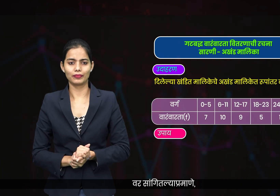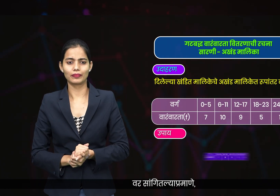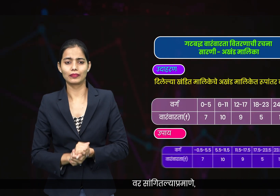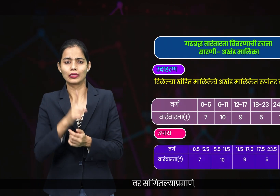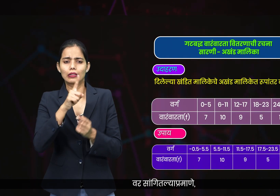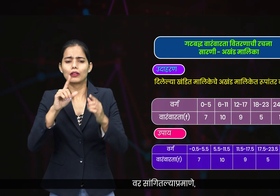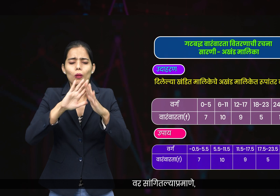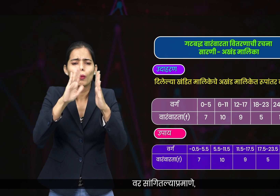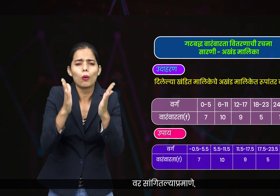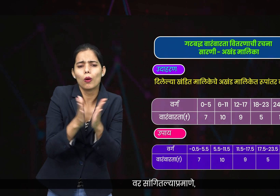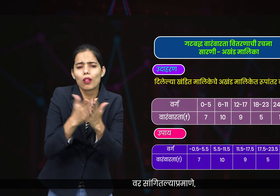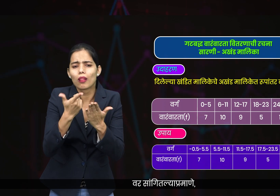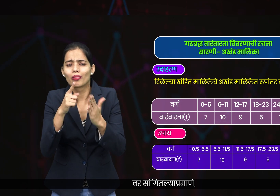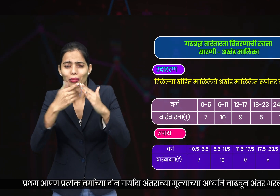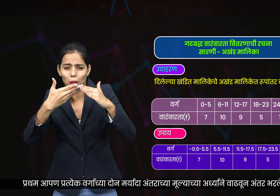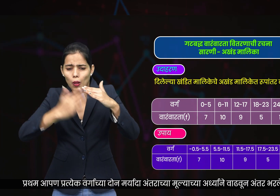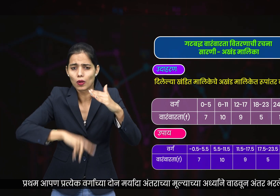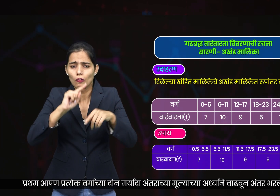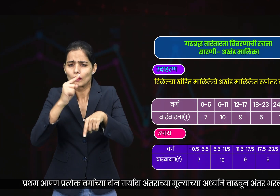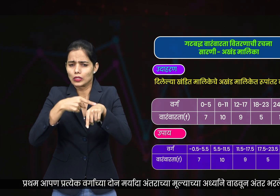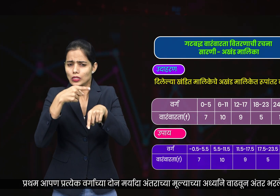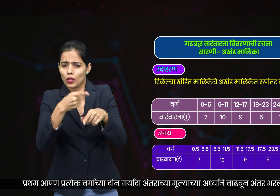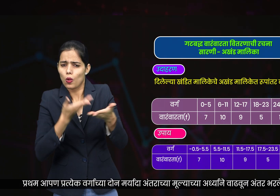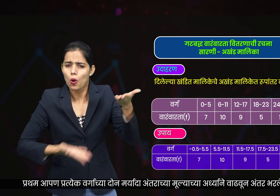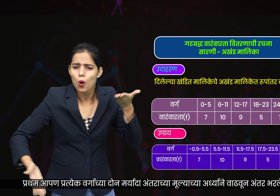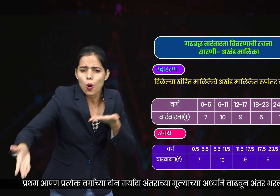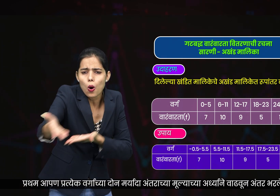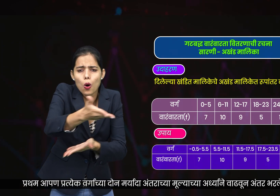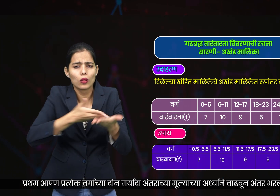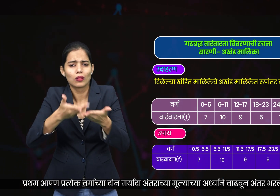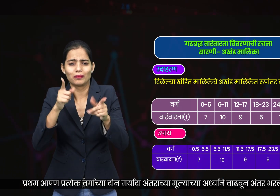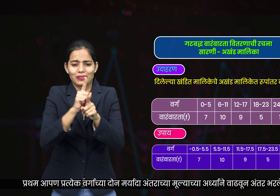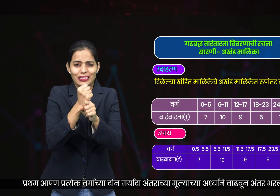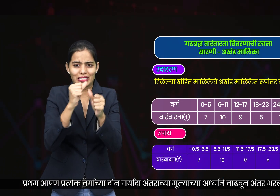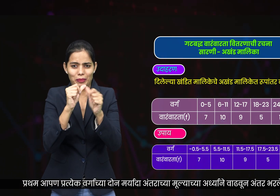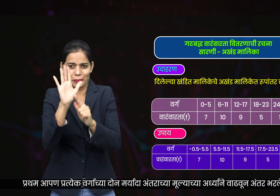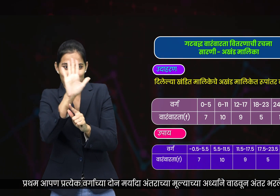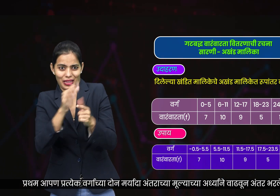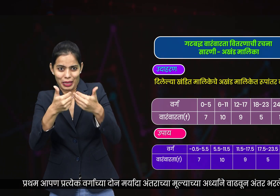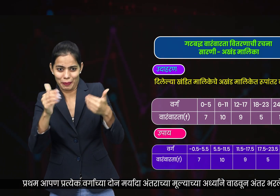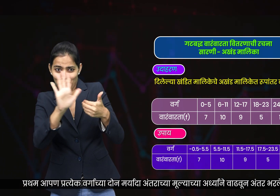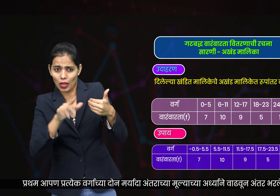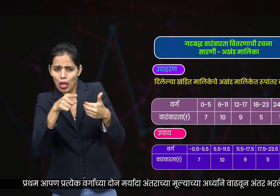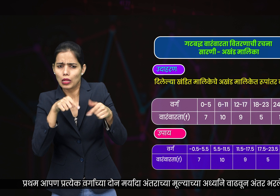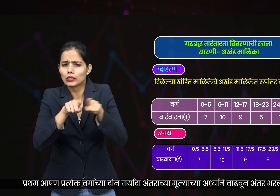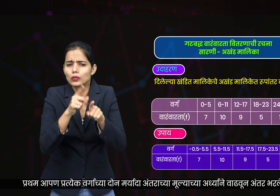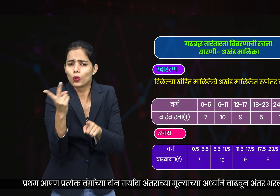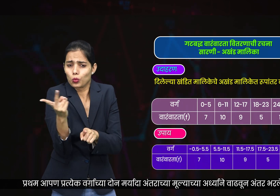वर सांगितल्याप्रमाणे प्रथम आपण प्रत्येक वर्गाच्या दोन मर्यादा अंतराच्या मूल्याच्या